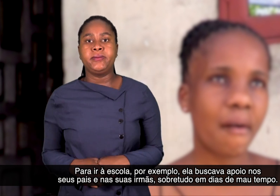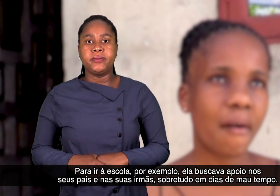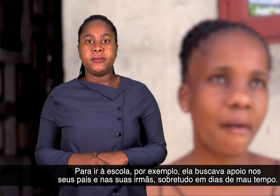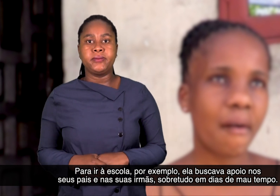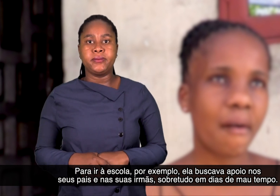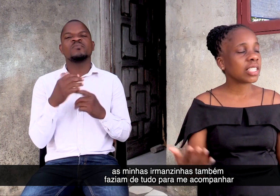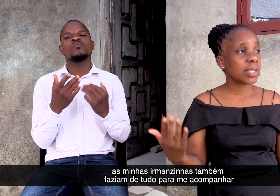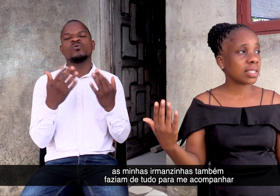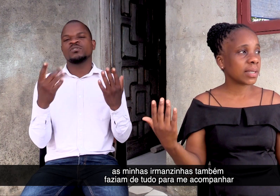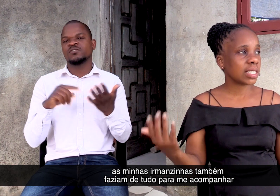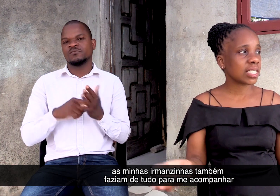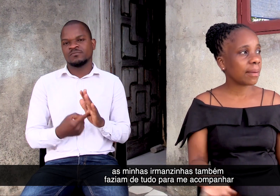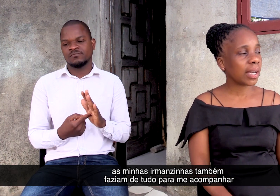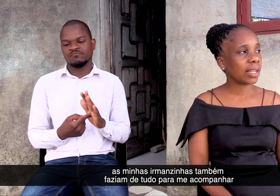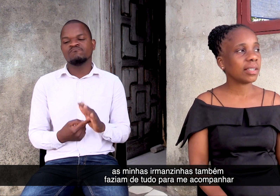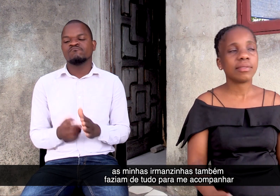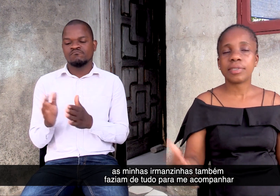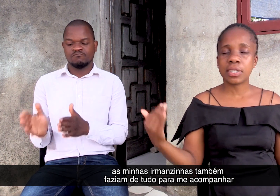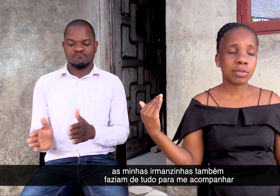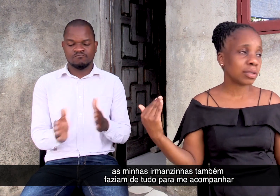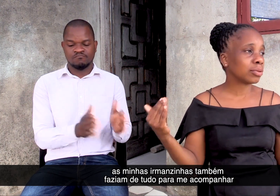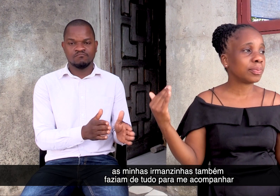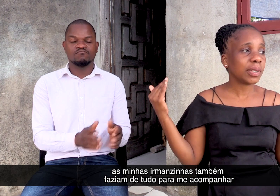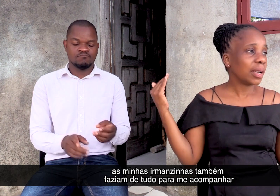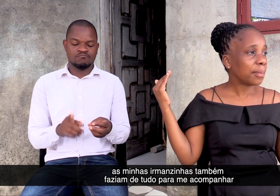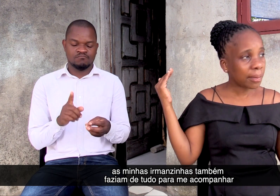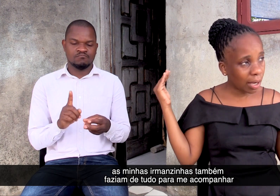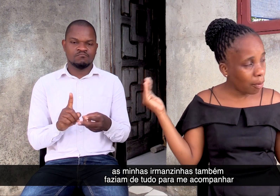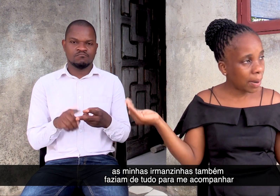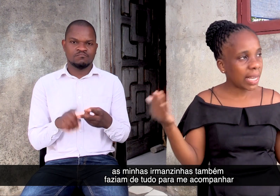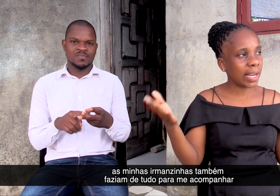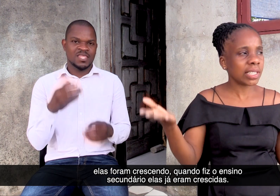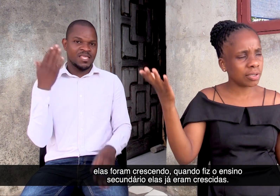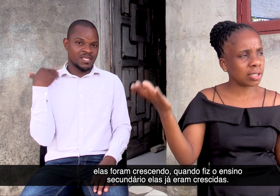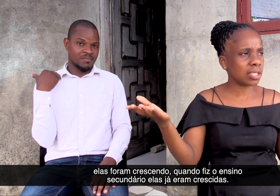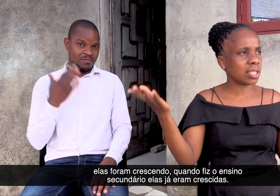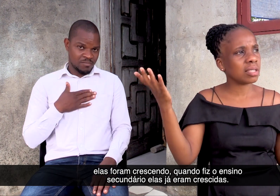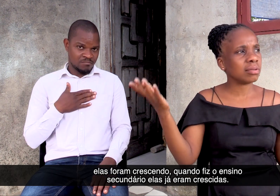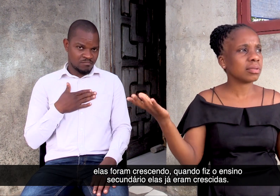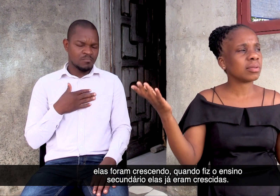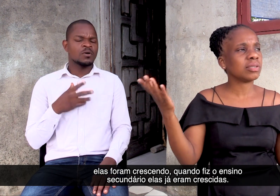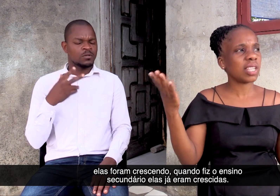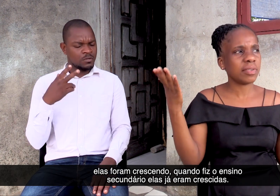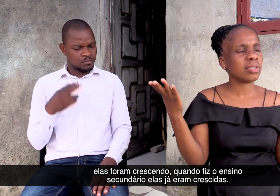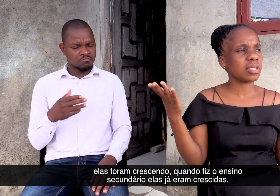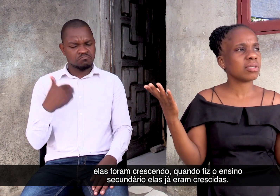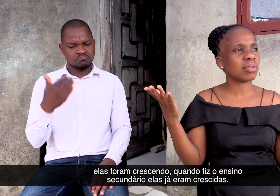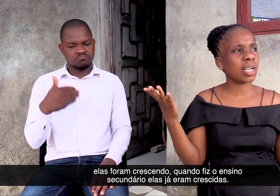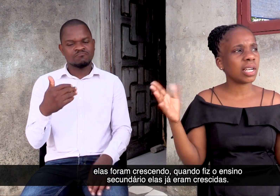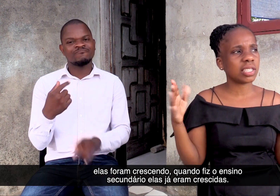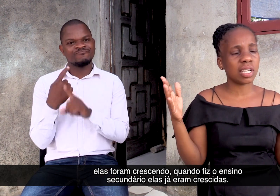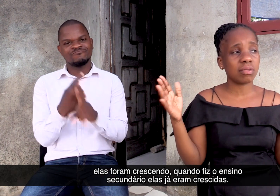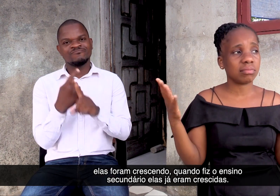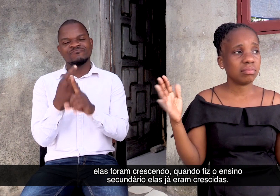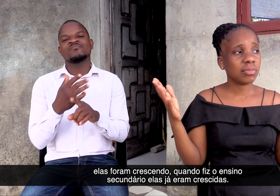mau tempo. As minhas irmãzinhas também faziam de tudo para me acompanhar. Elas foram crescendo. Quando já fiz o ensino